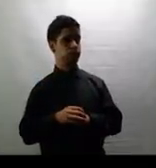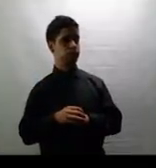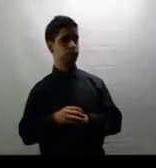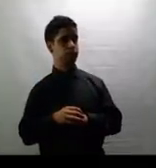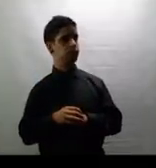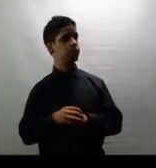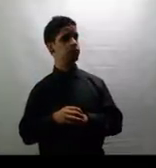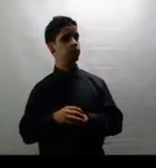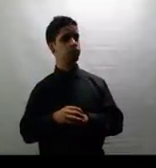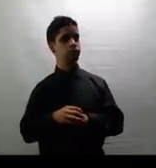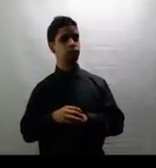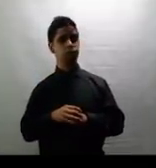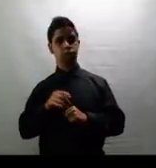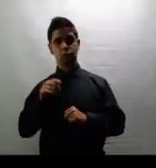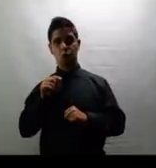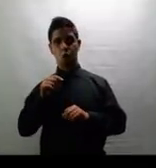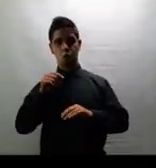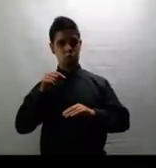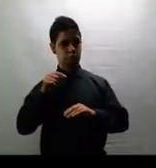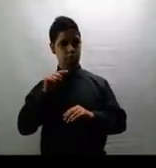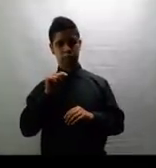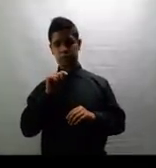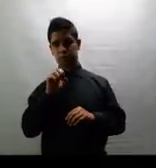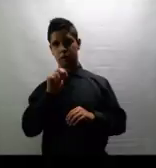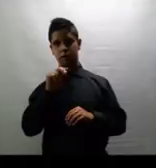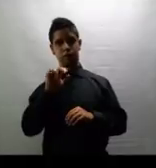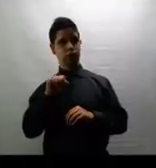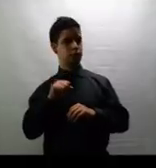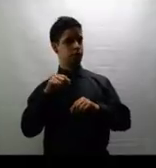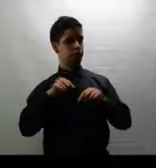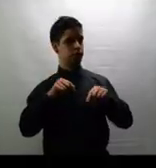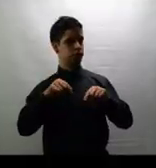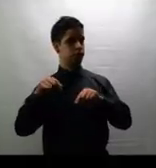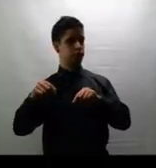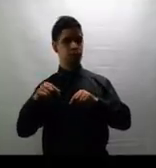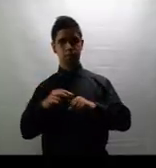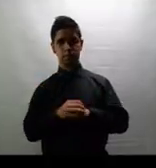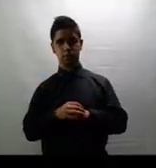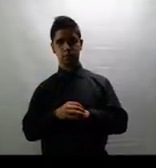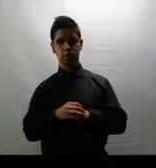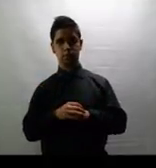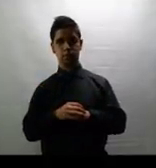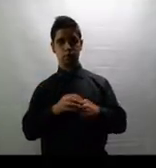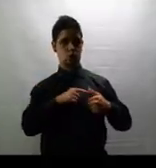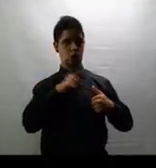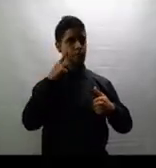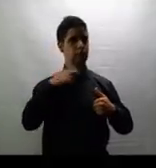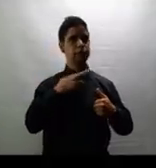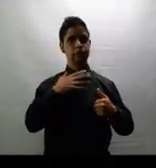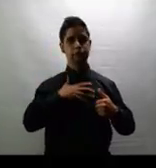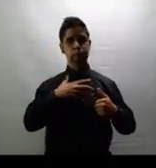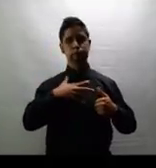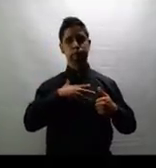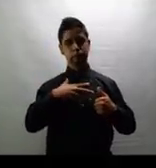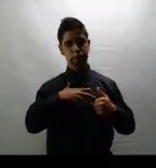tenis en las técnicas luego vive esa es una idea